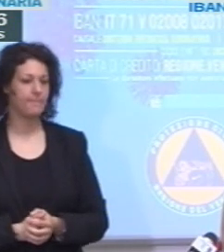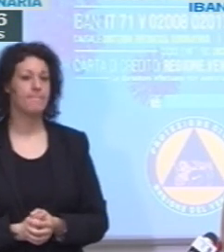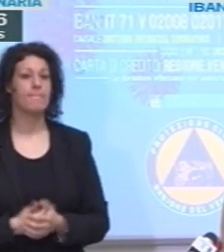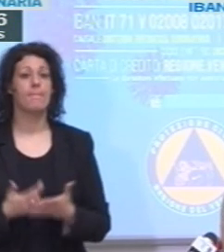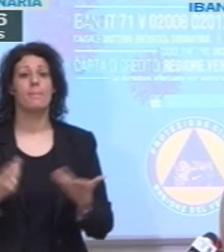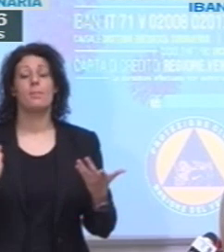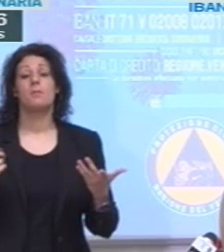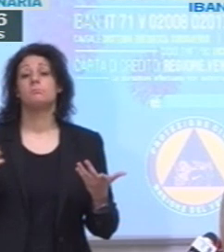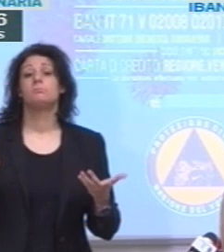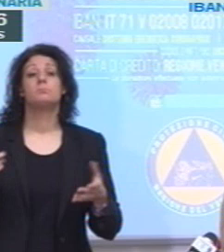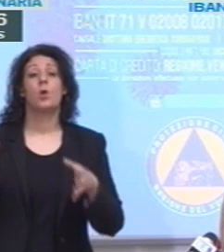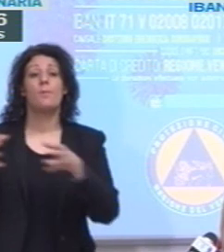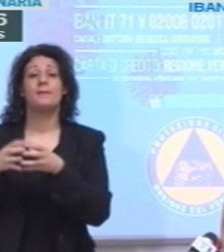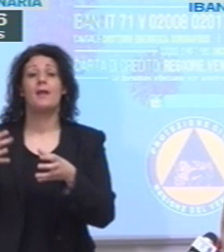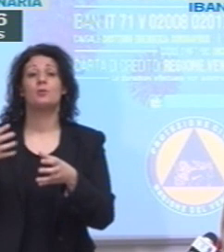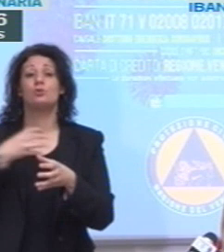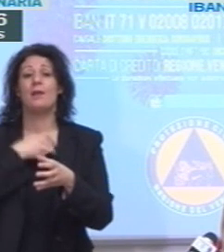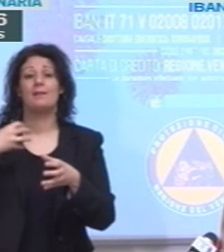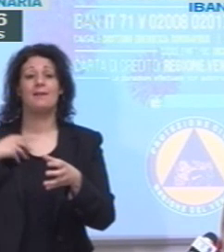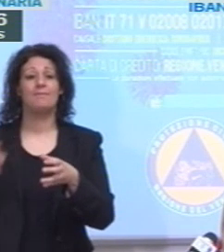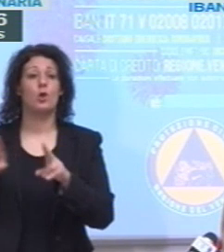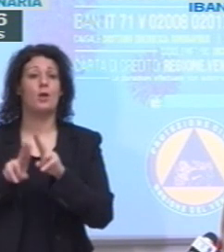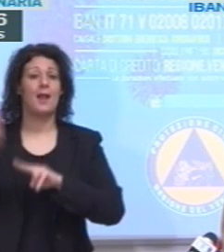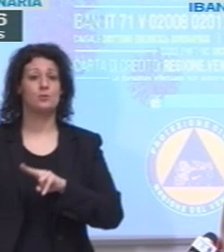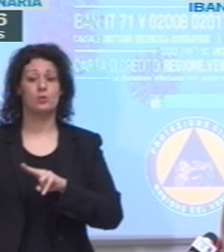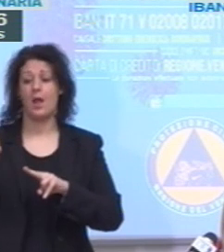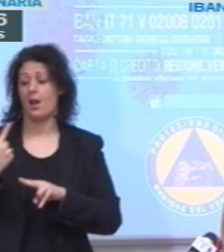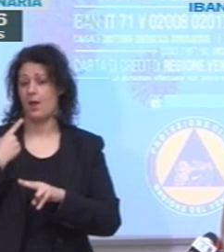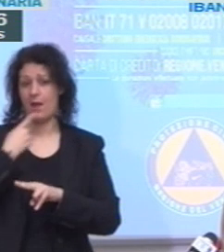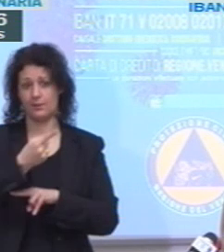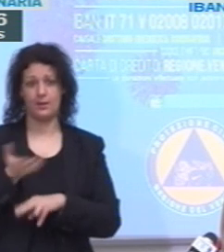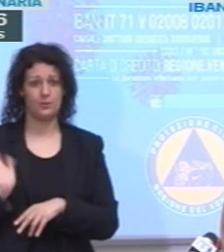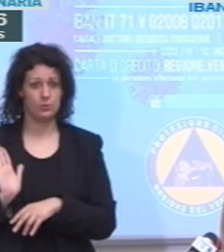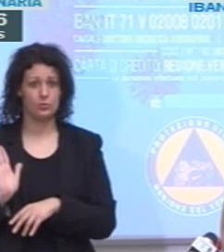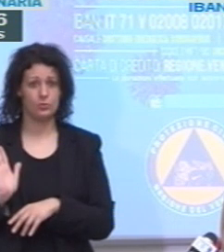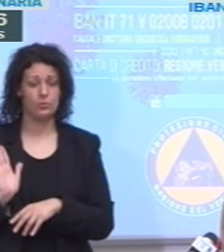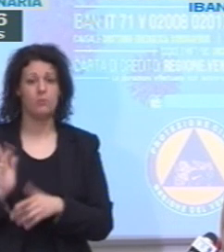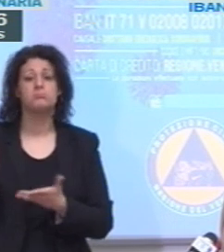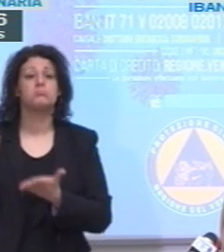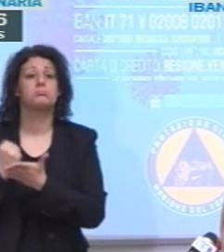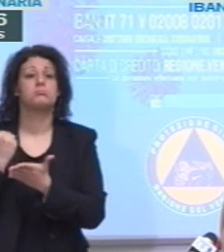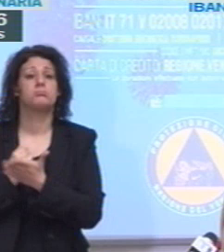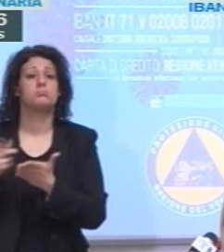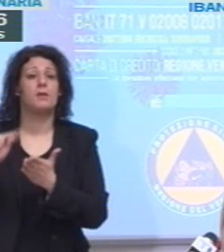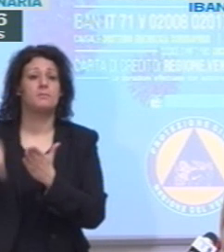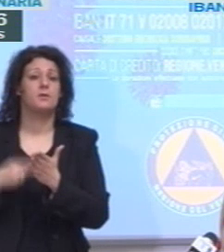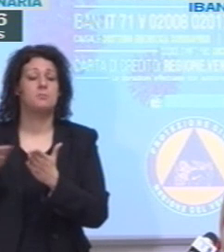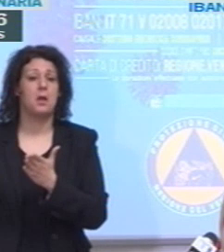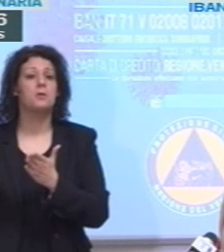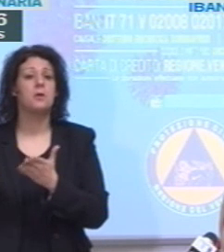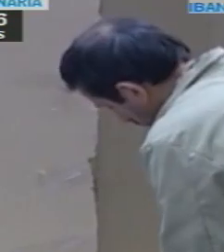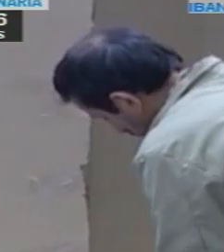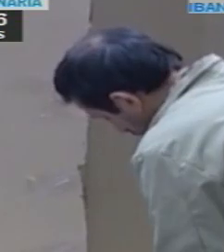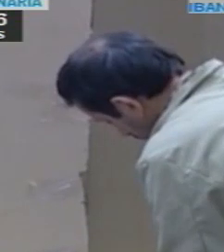Comitato Scientifico Nazionale e quindi all'avallo di chi ha dato un parere rispetto appunto a questo tipo